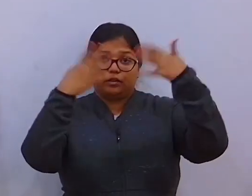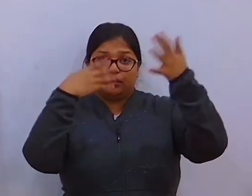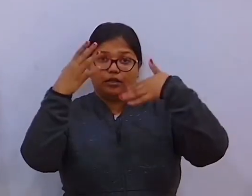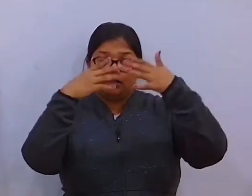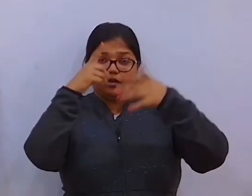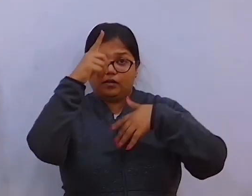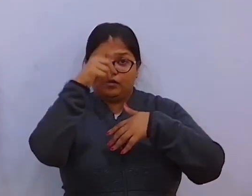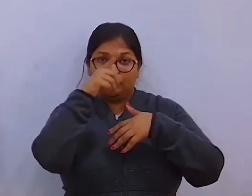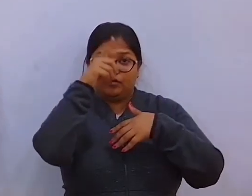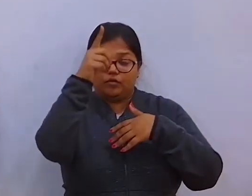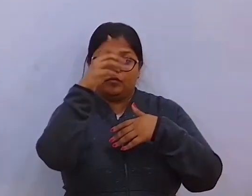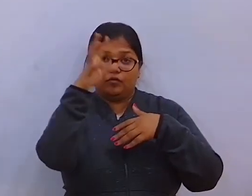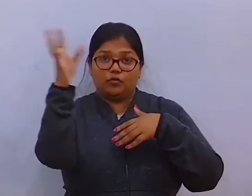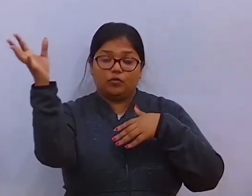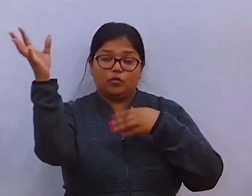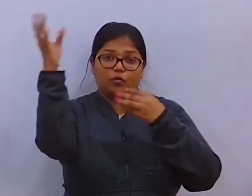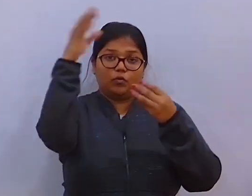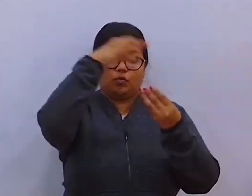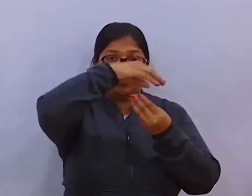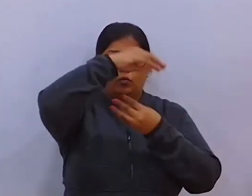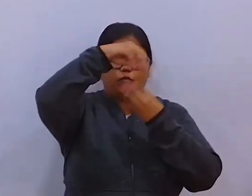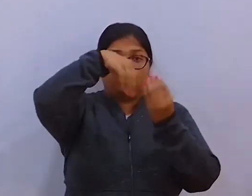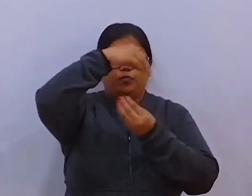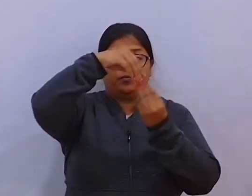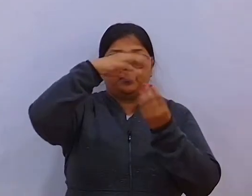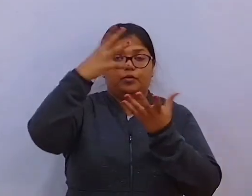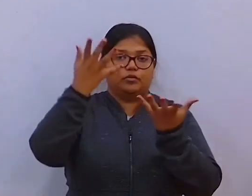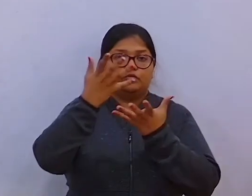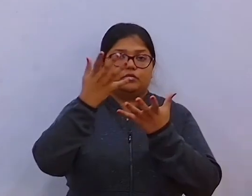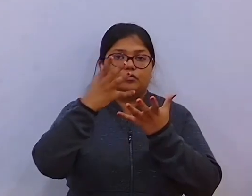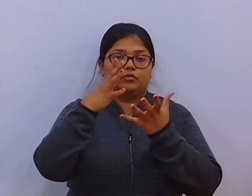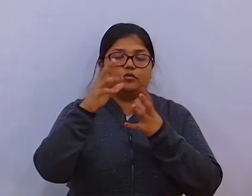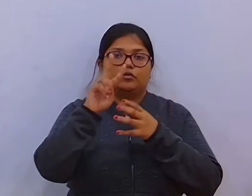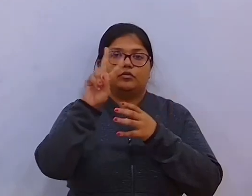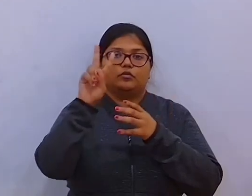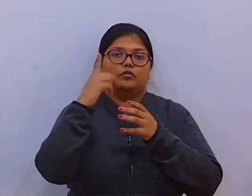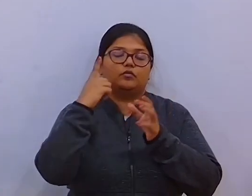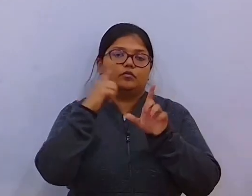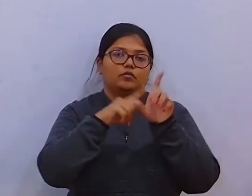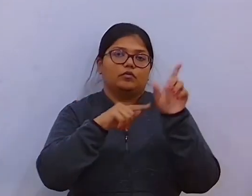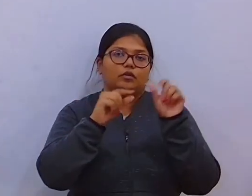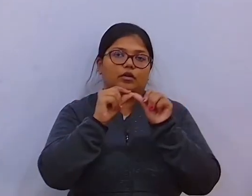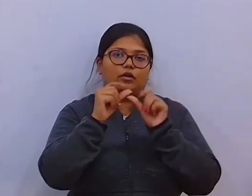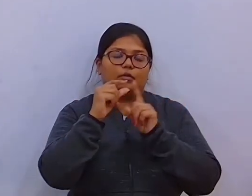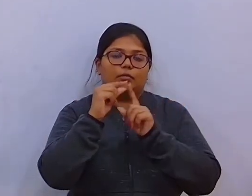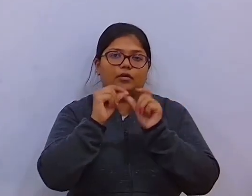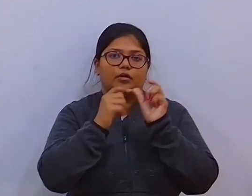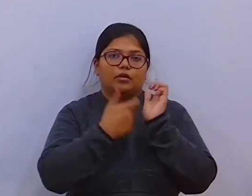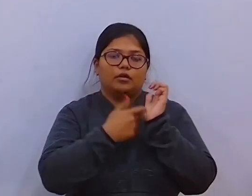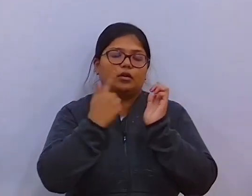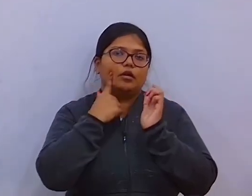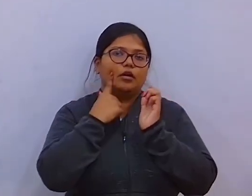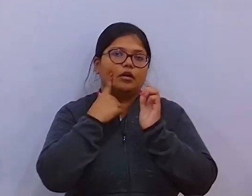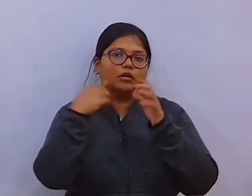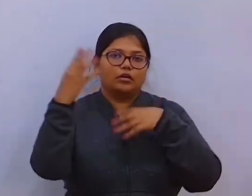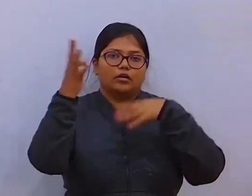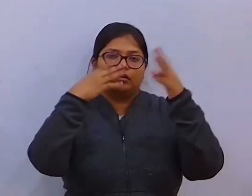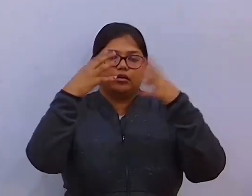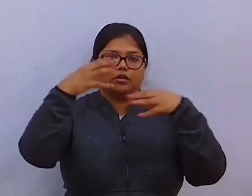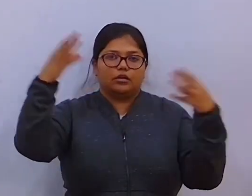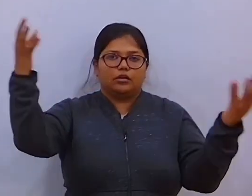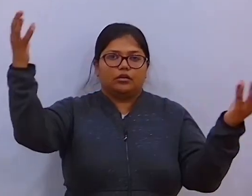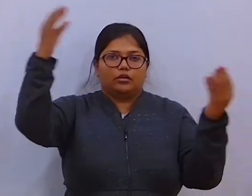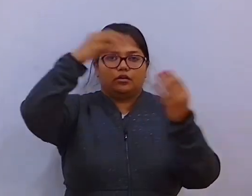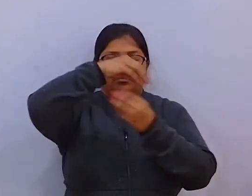व्यापारिक पवनों से मिलती है, तो क्या होती है, व्यापारिक पवनों से मिलती है तो क्या होता है, यहाँ